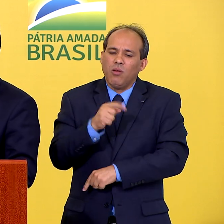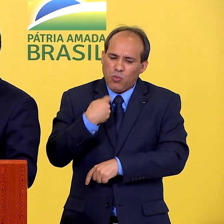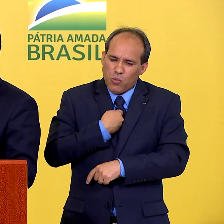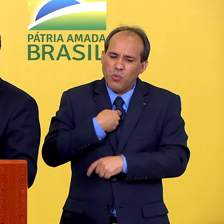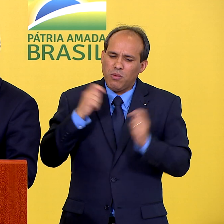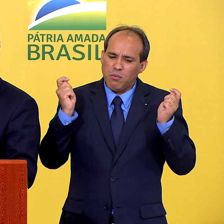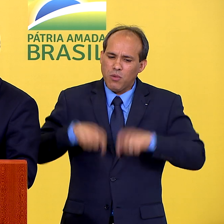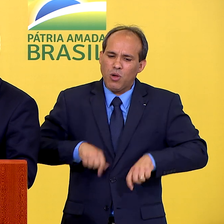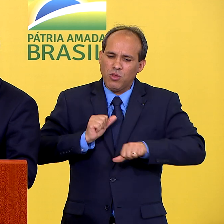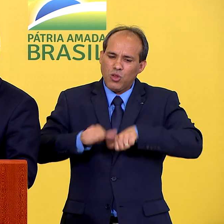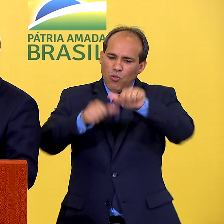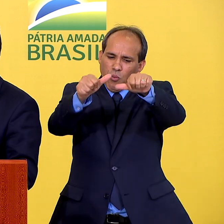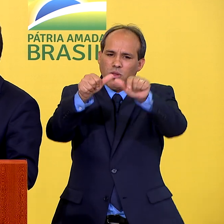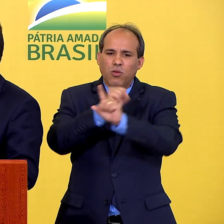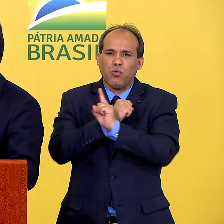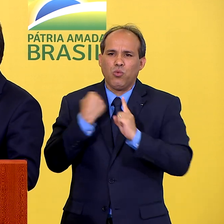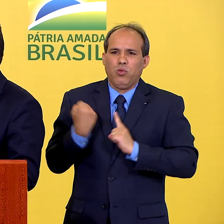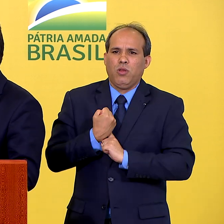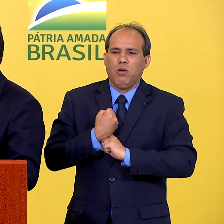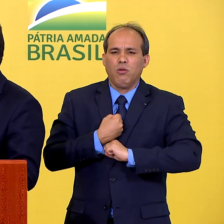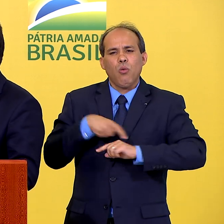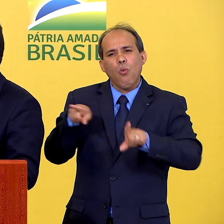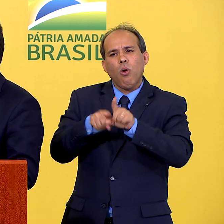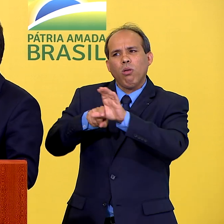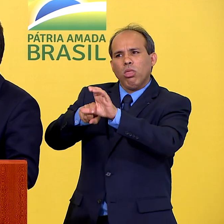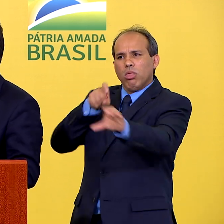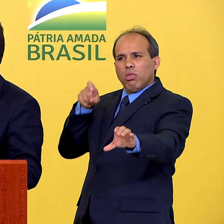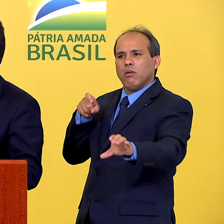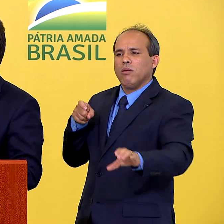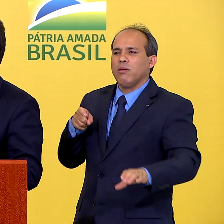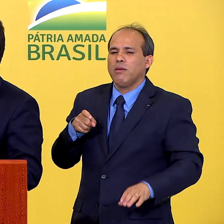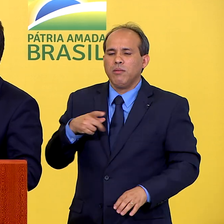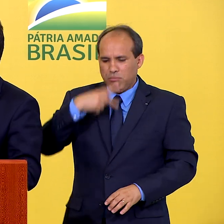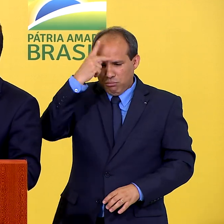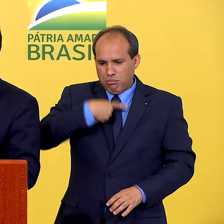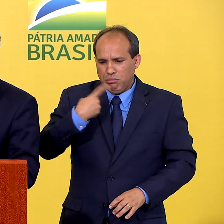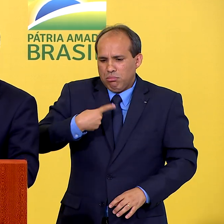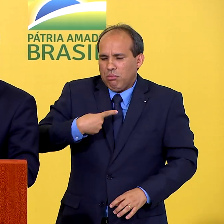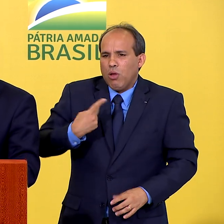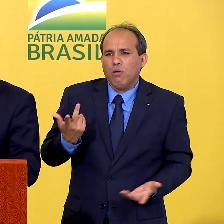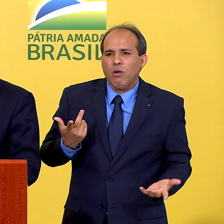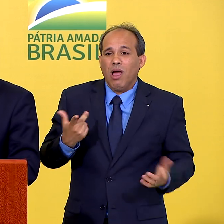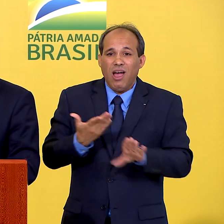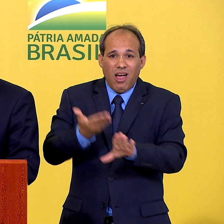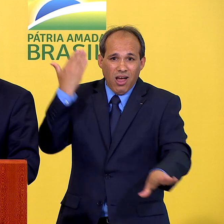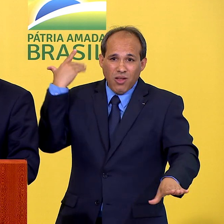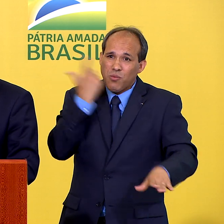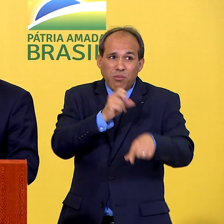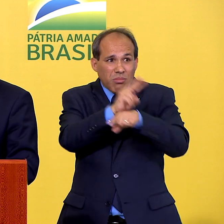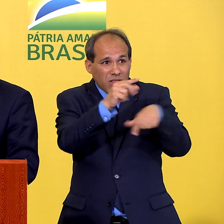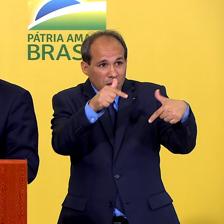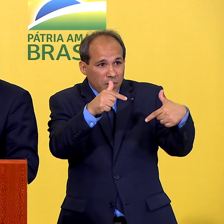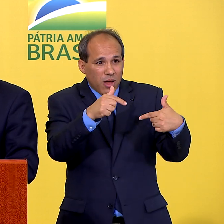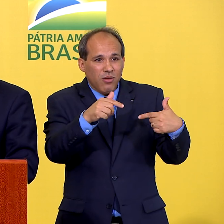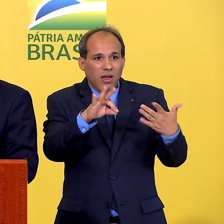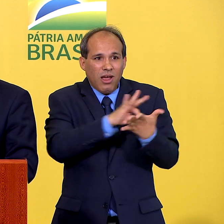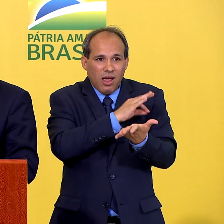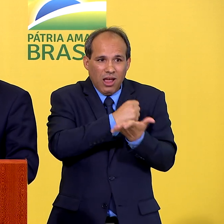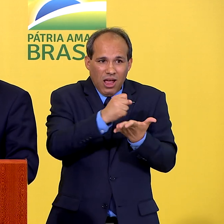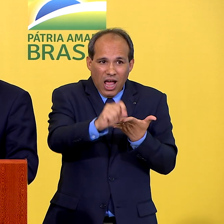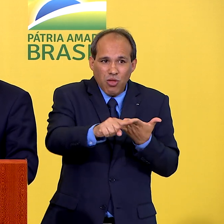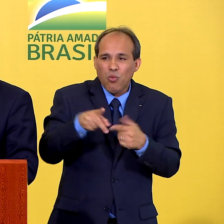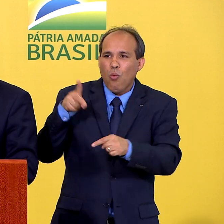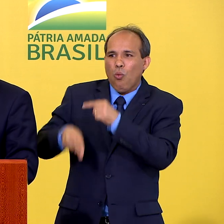de transformação social, de emancipação. Antes, quem conseguia um trabalho com carteira assinada